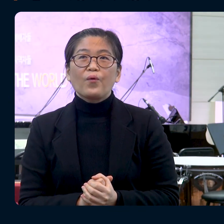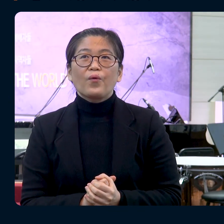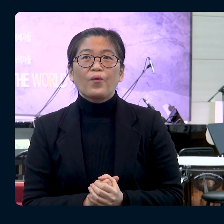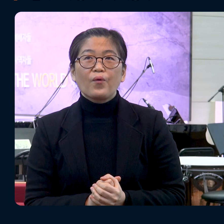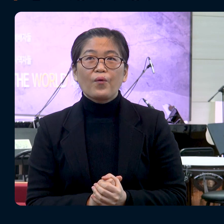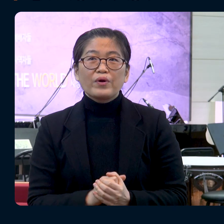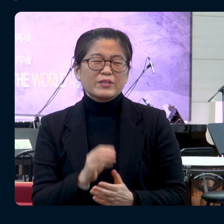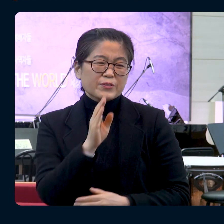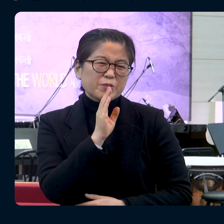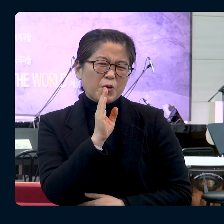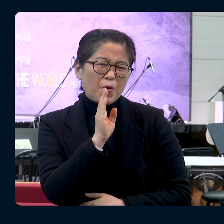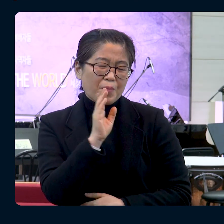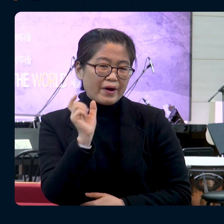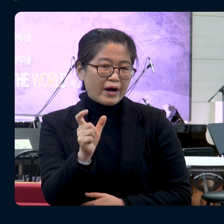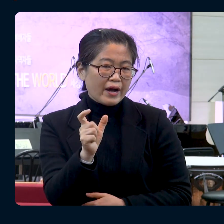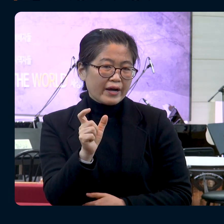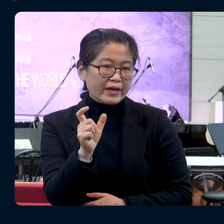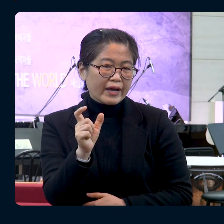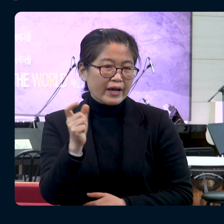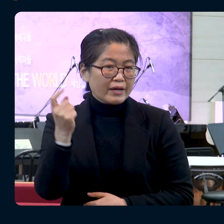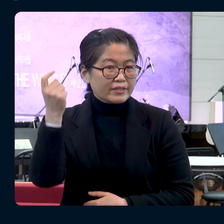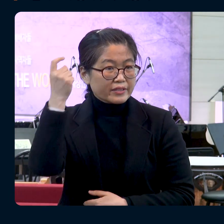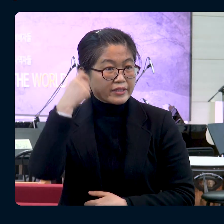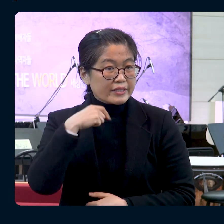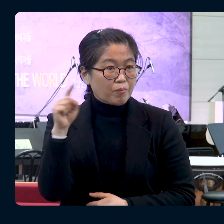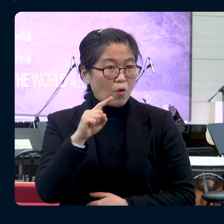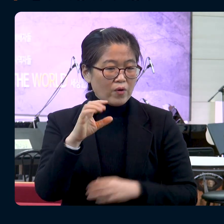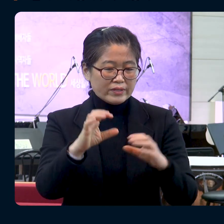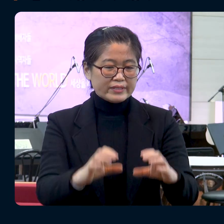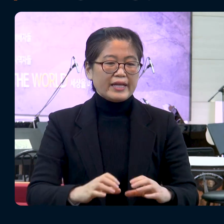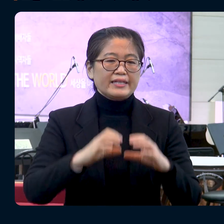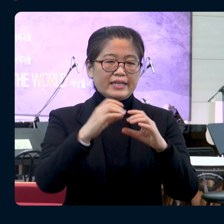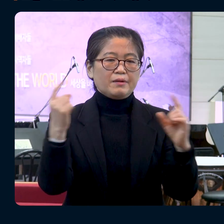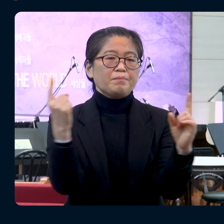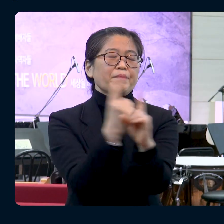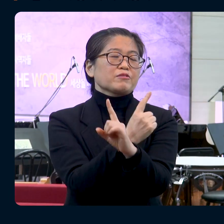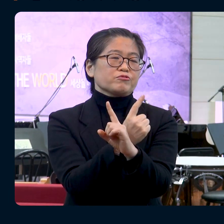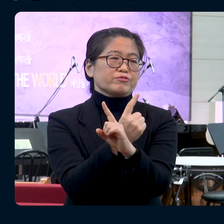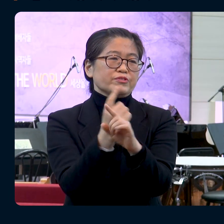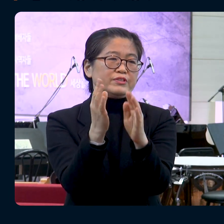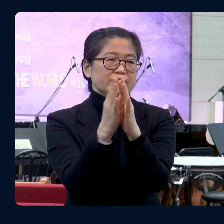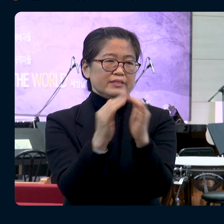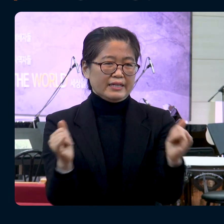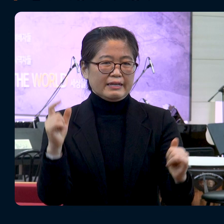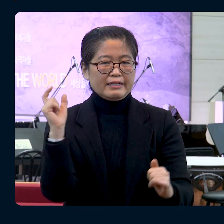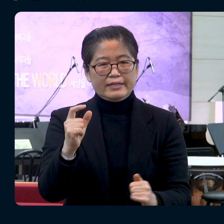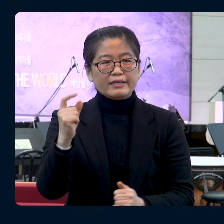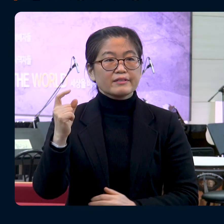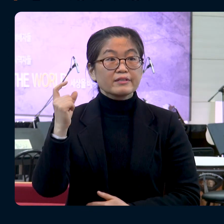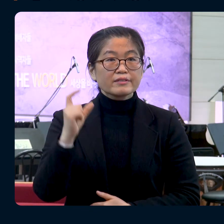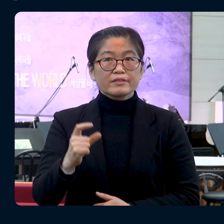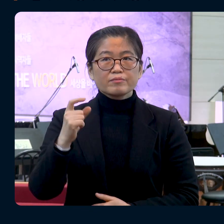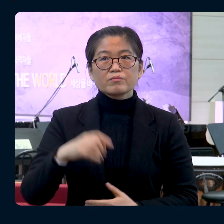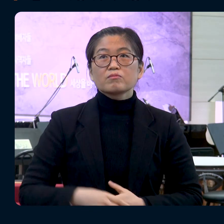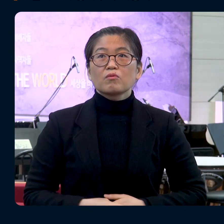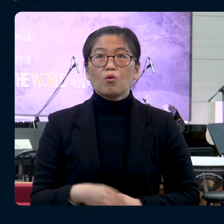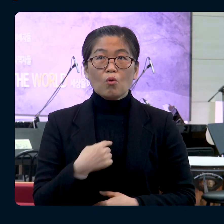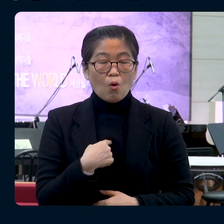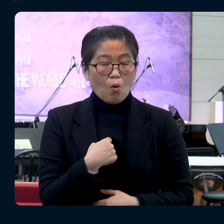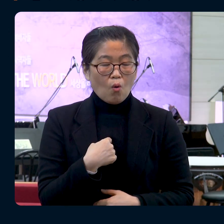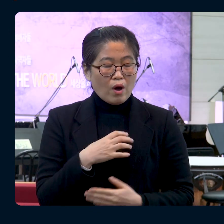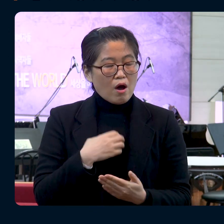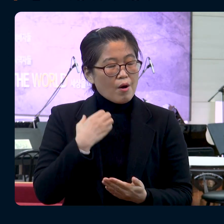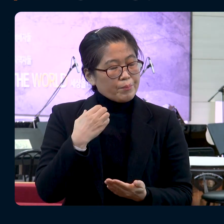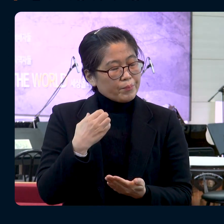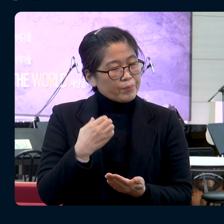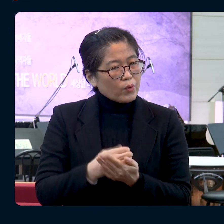생각하다가 정말 강하게 들어온 감동이 바로 뭐냐? 세상을 바꾸는 자들이었어요. 이것을 딱 전하는 순간 굉장한